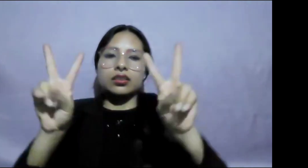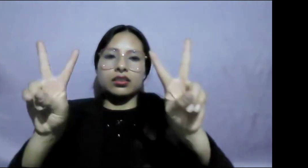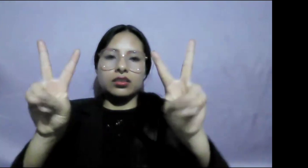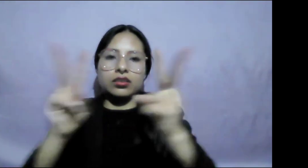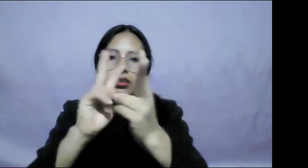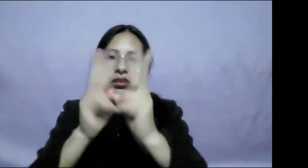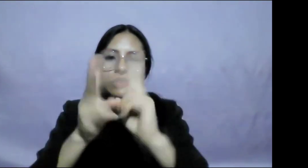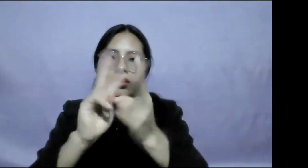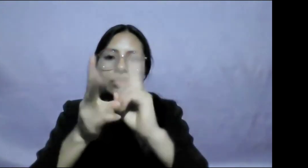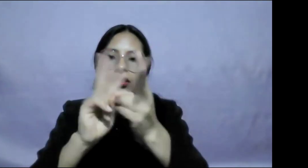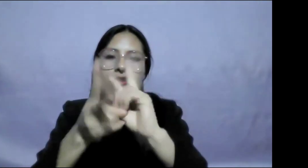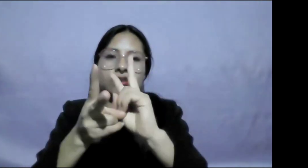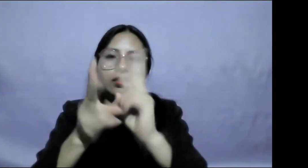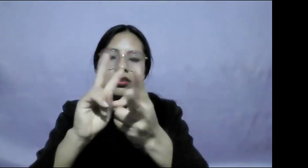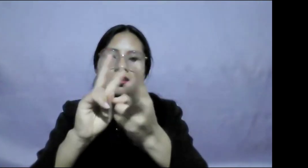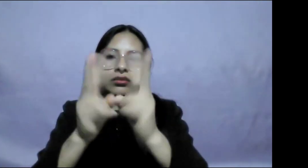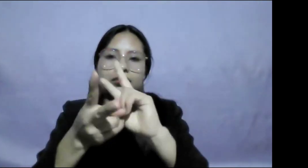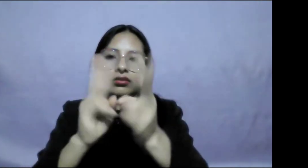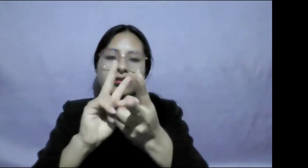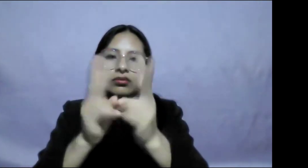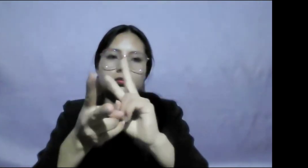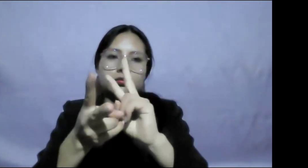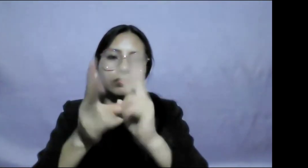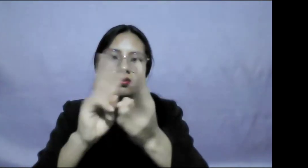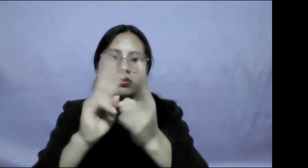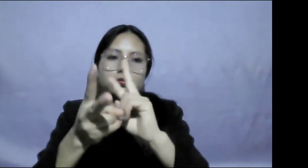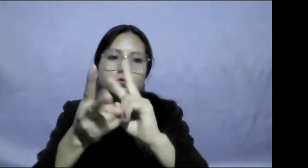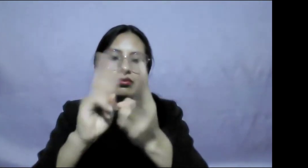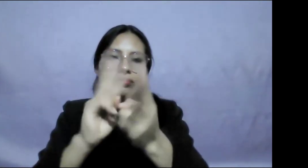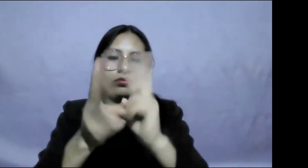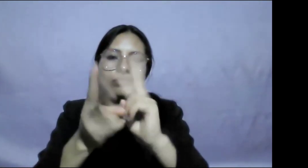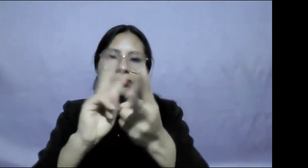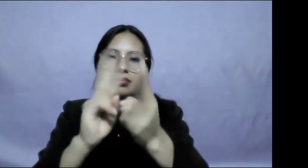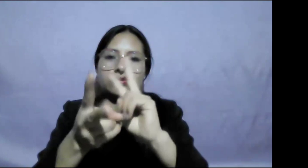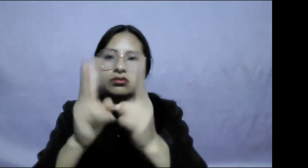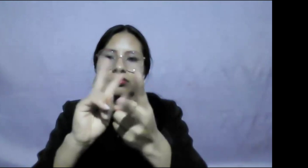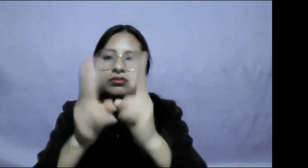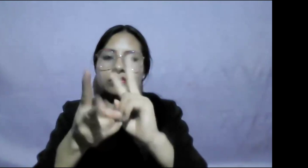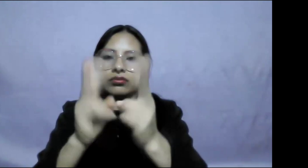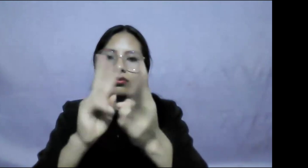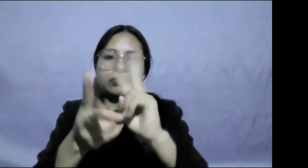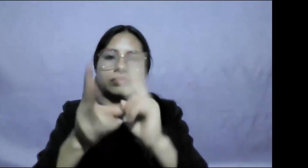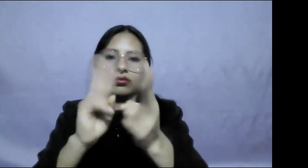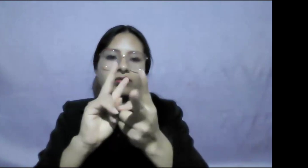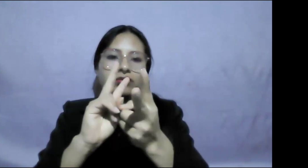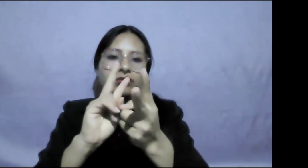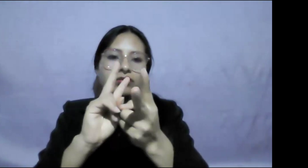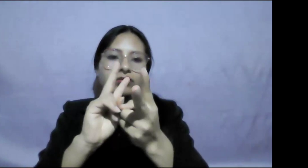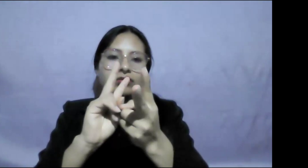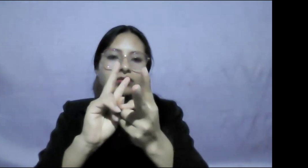biru seña biru Ah ya lo leí en el WhatsApp seguro